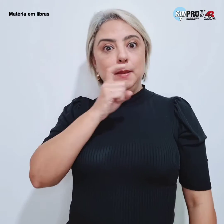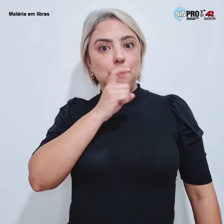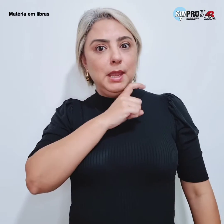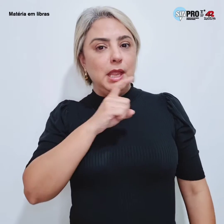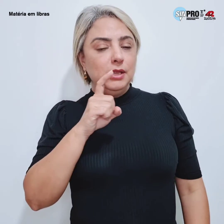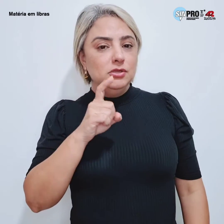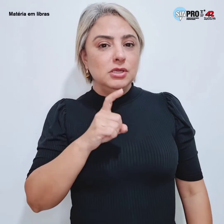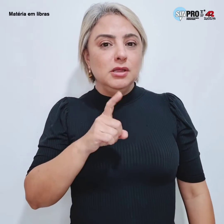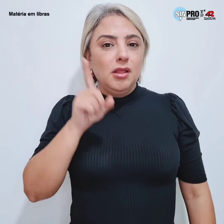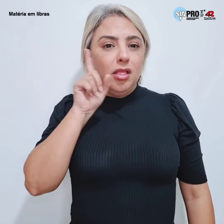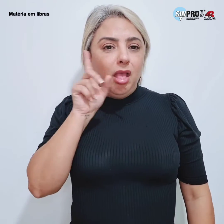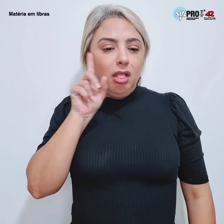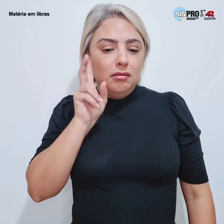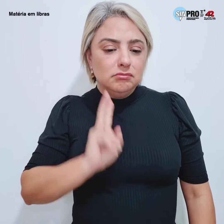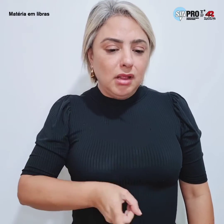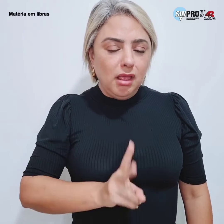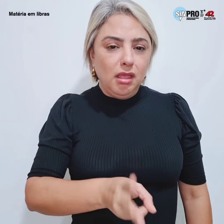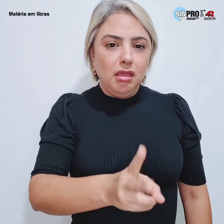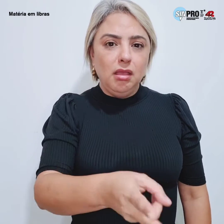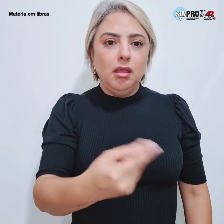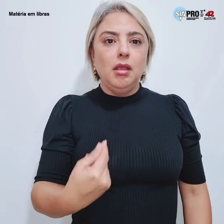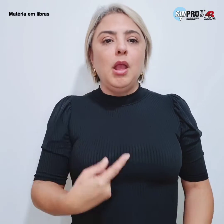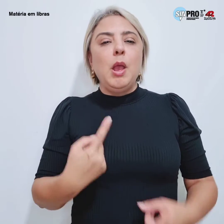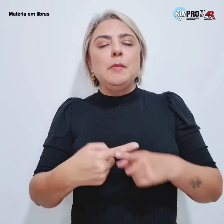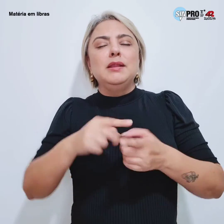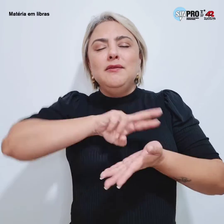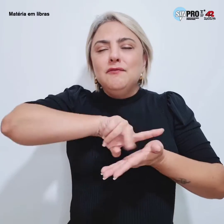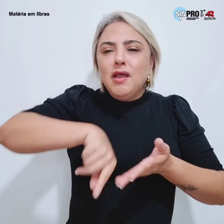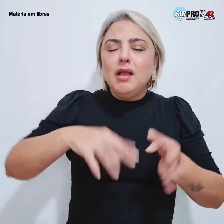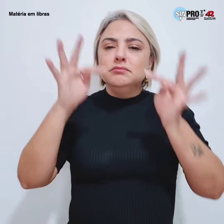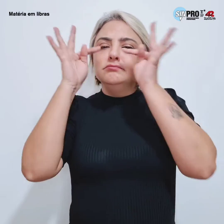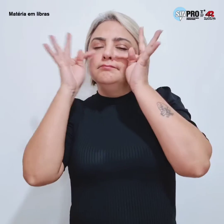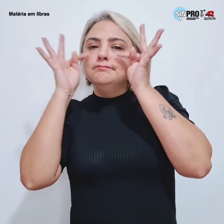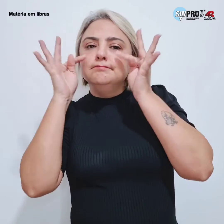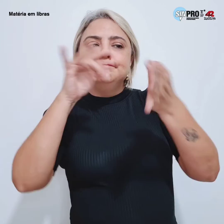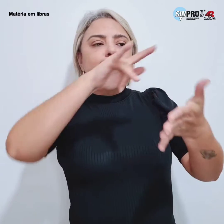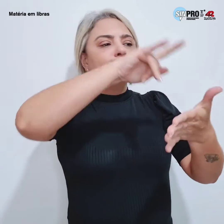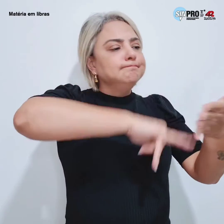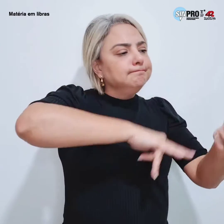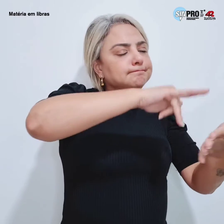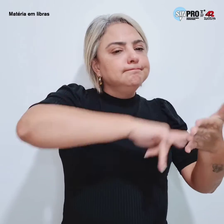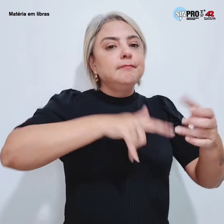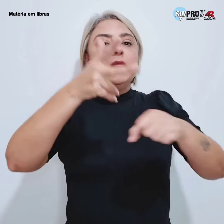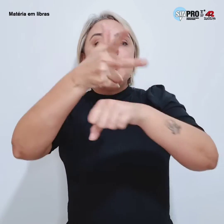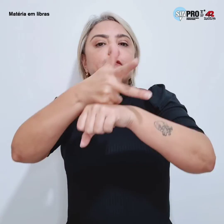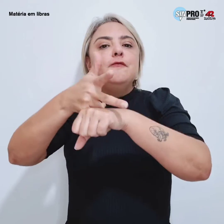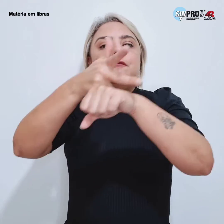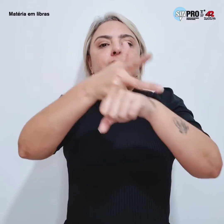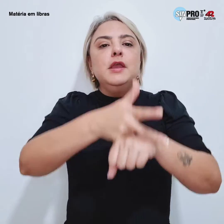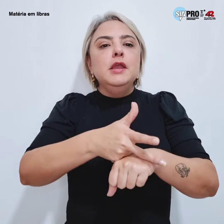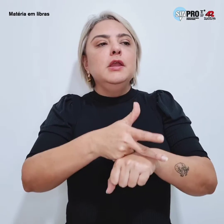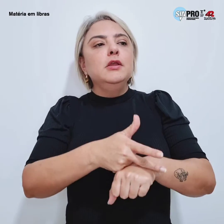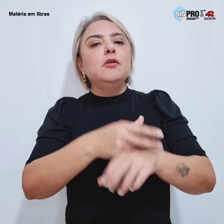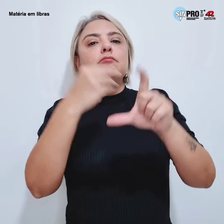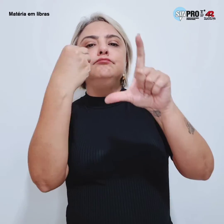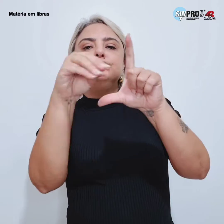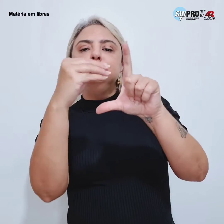todo, porque há dezenas de depoimentos, declarações, vídeos, postagem nas redes